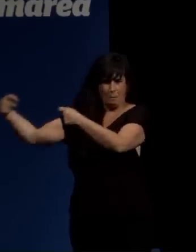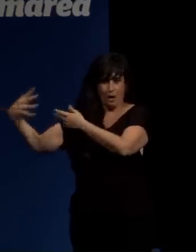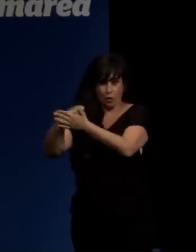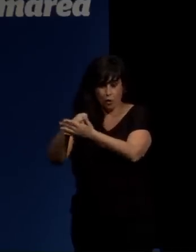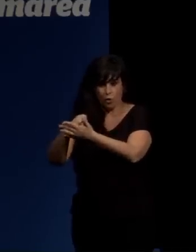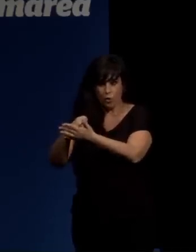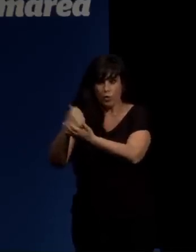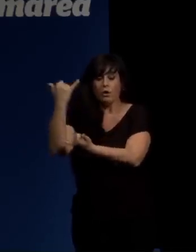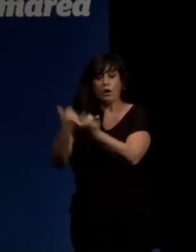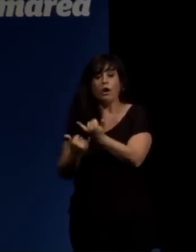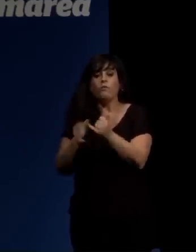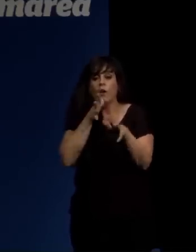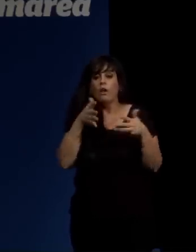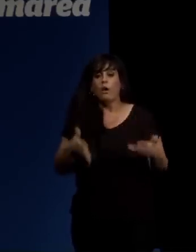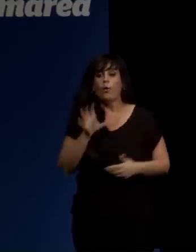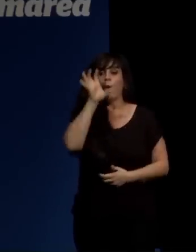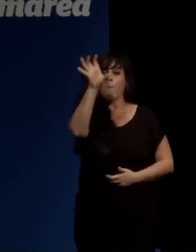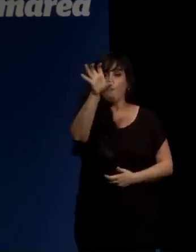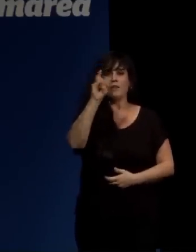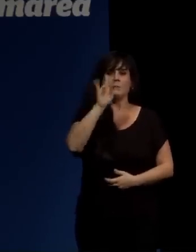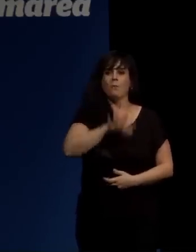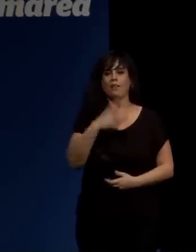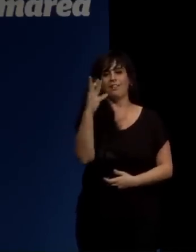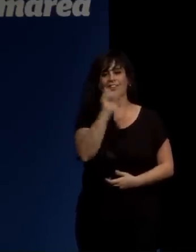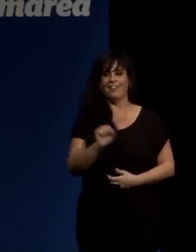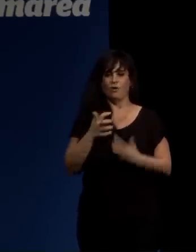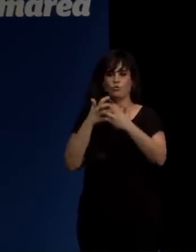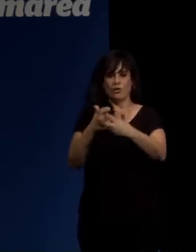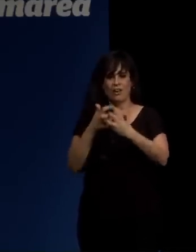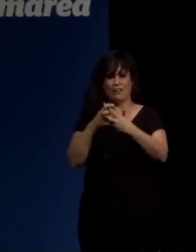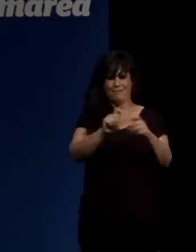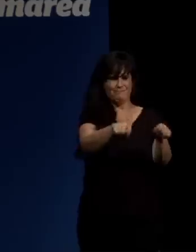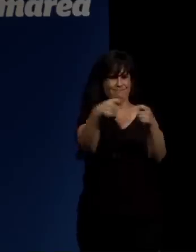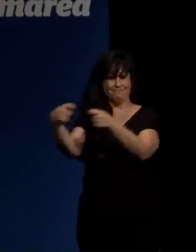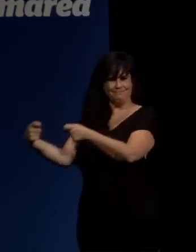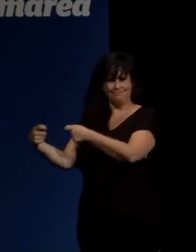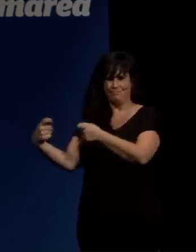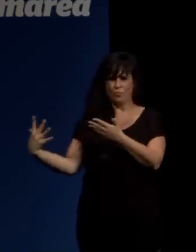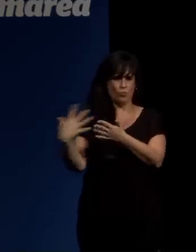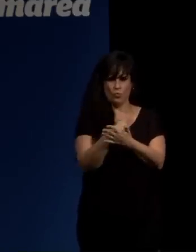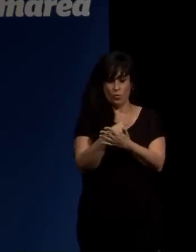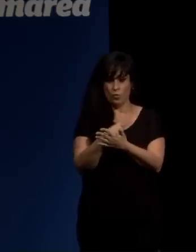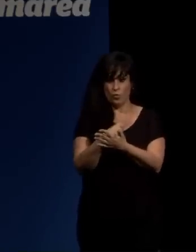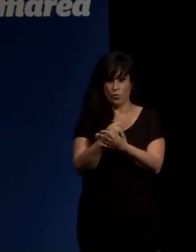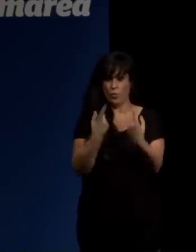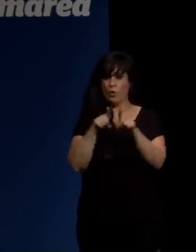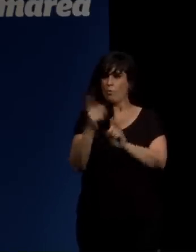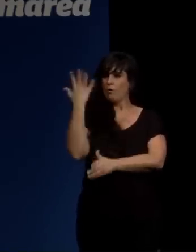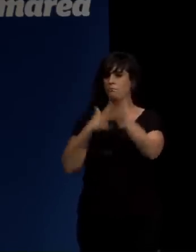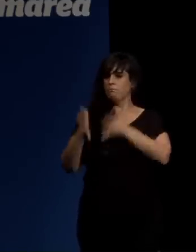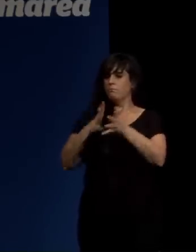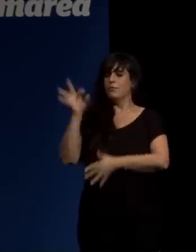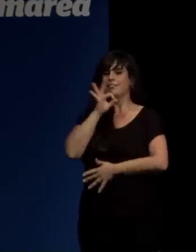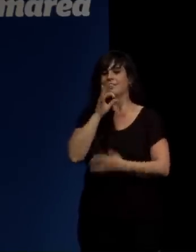que hai que reconstruir como se saíse dunha guerra de 30 anos. E non da guerra dos 30 anos do século XVII,